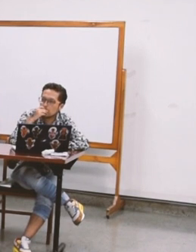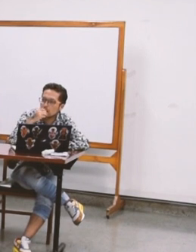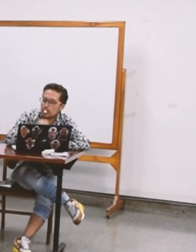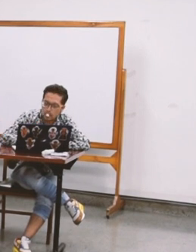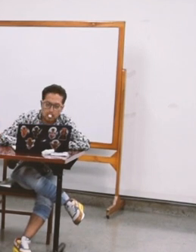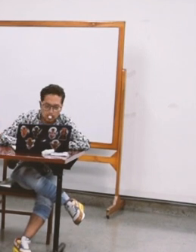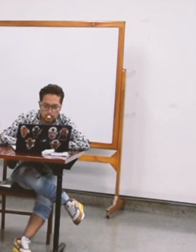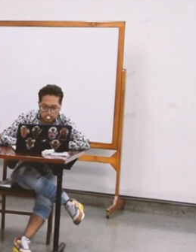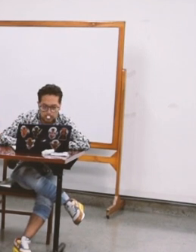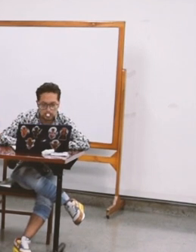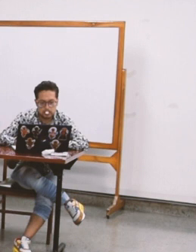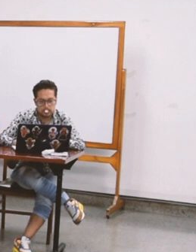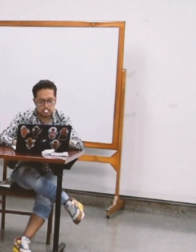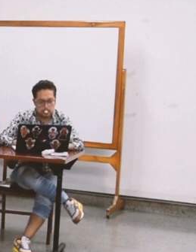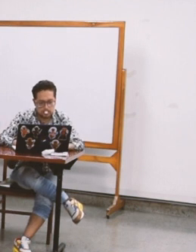Cultura y Sociedad,